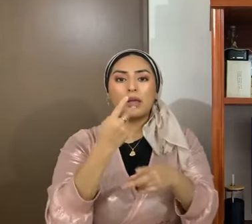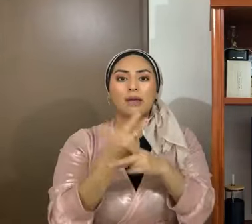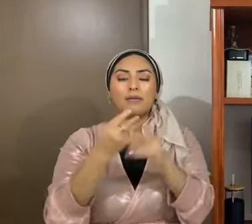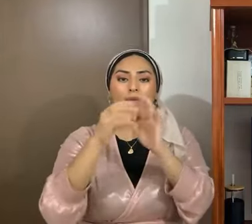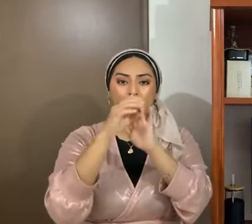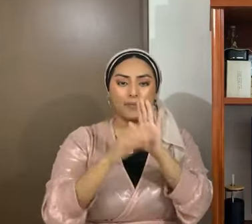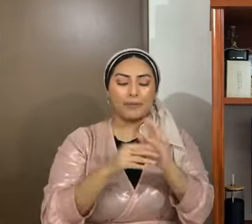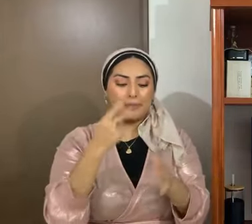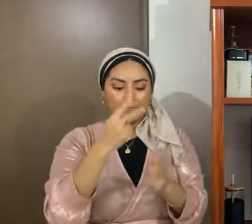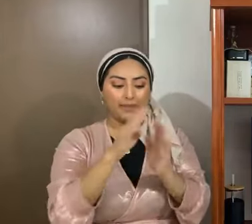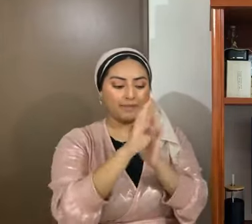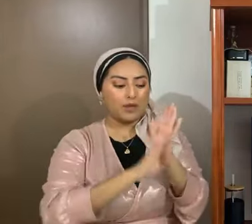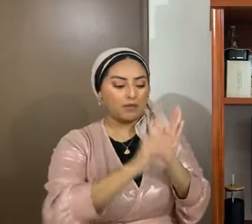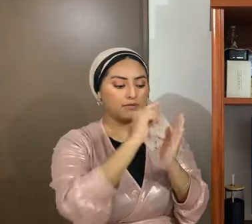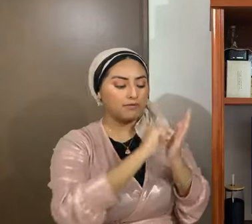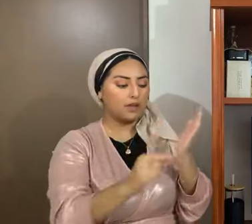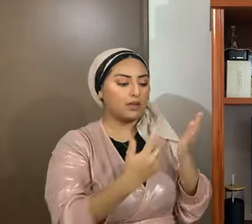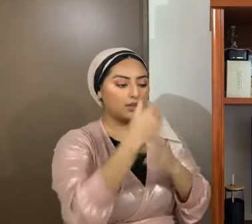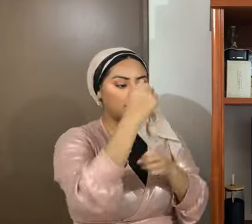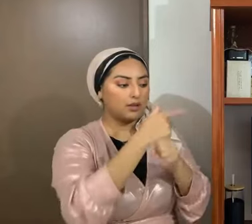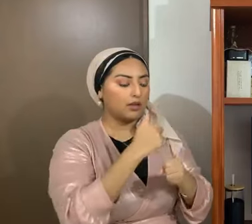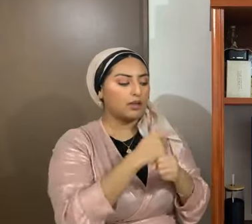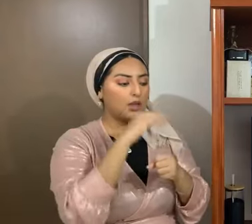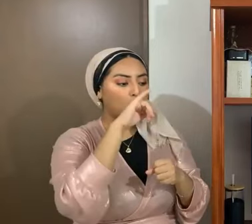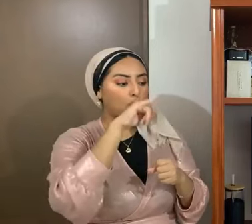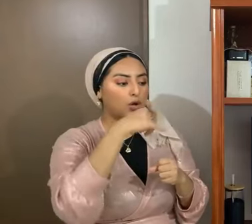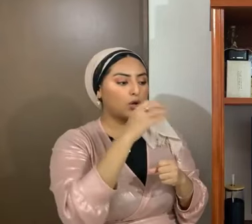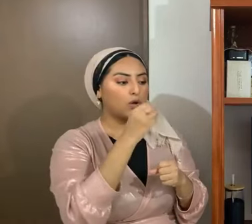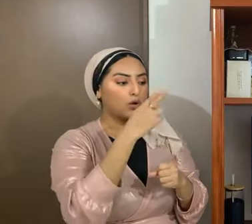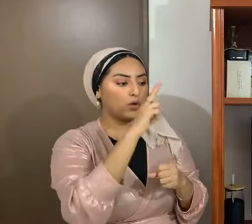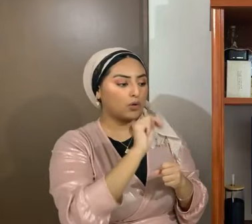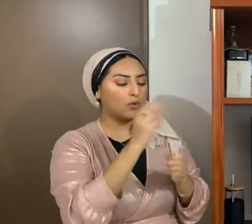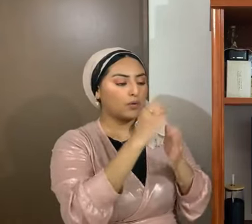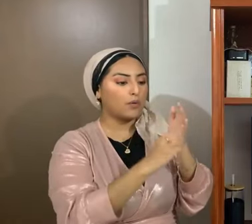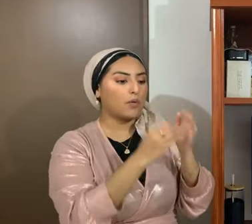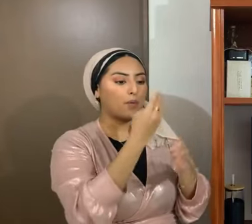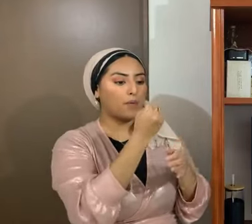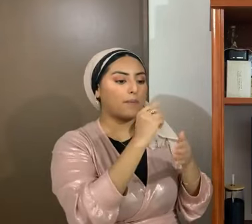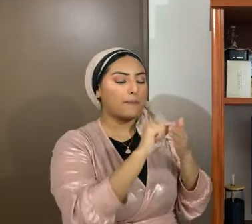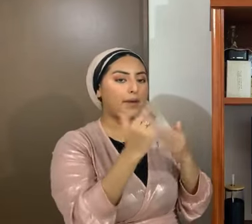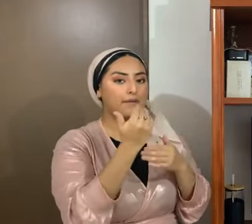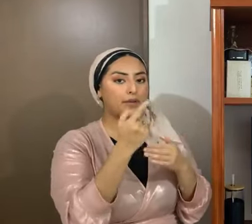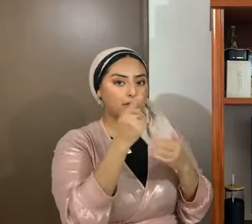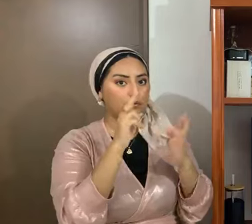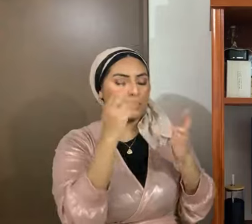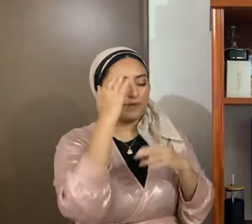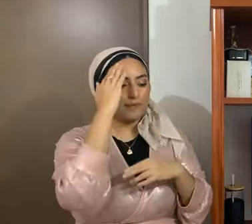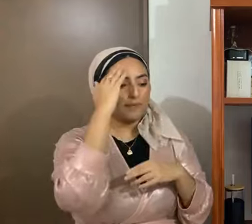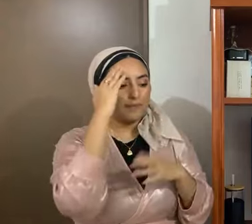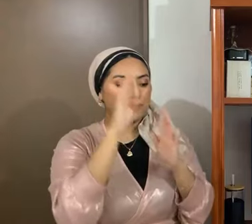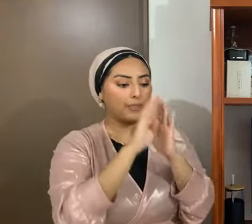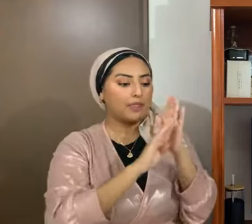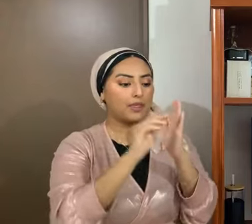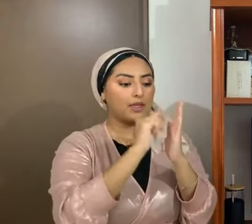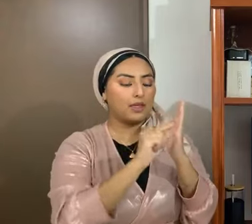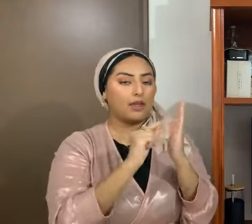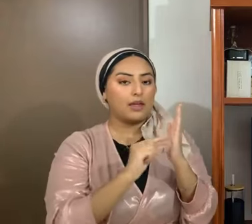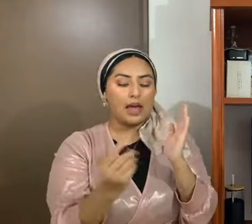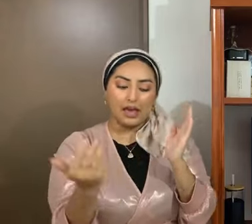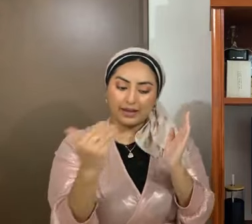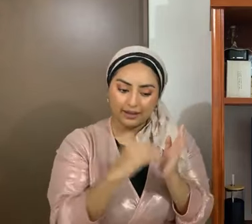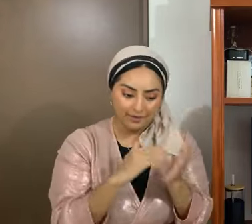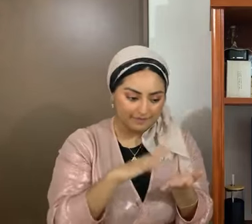Vamos a ver esta cita para los nuevecitos. Juan, Yohanan 14, verso 15. Muchos ya se lo saben de memoria, pero vamos